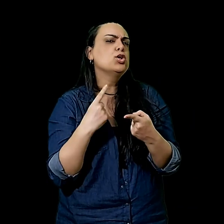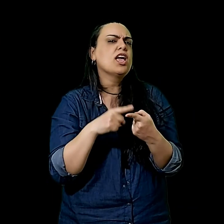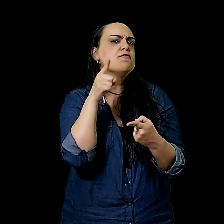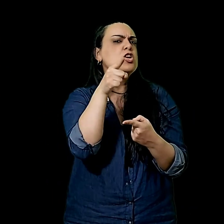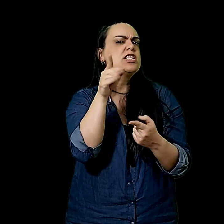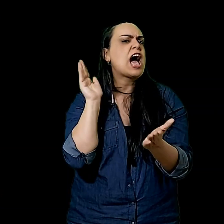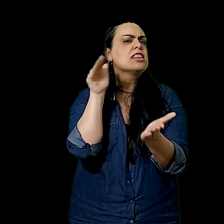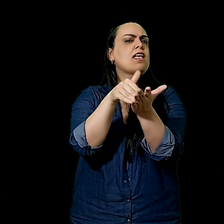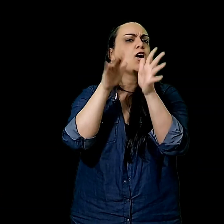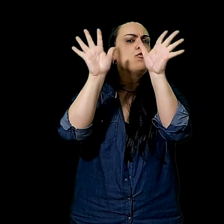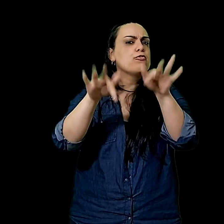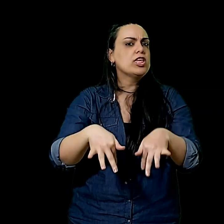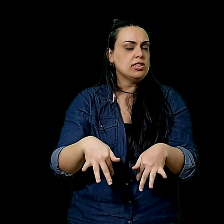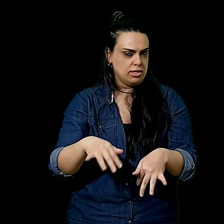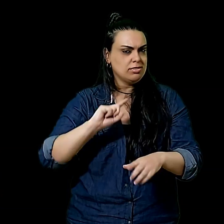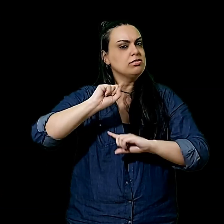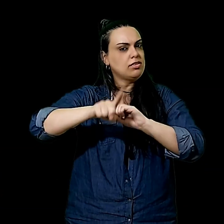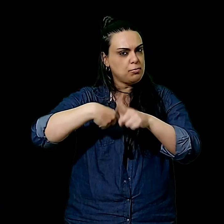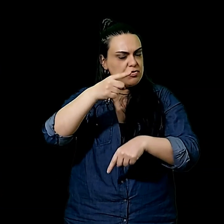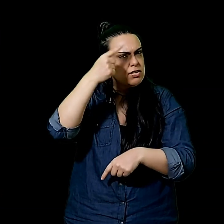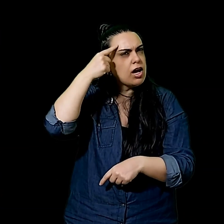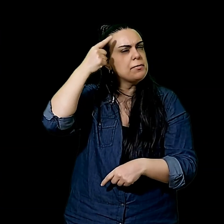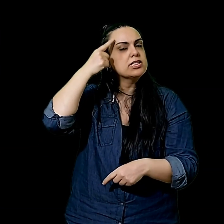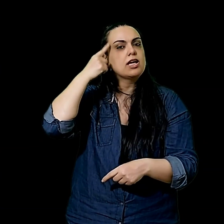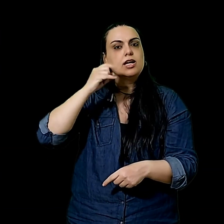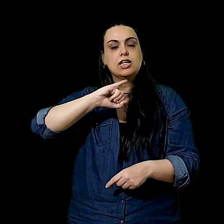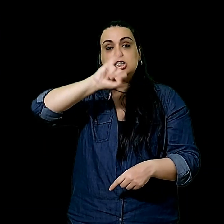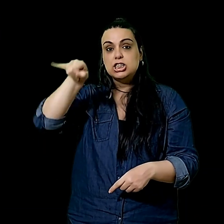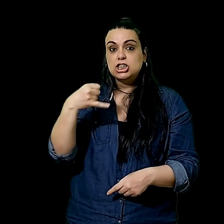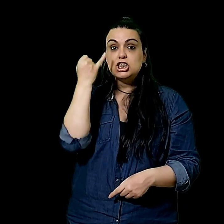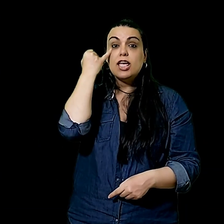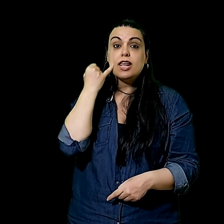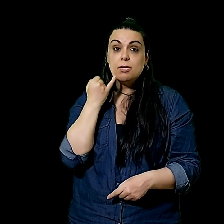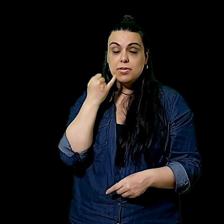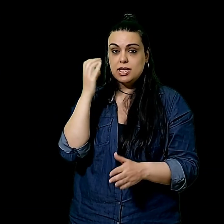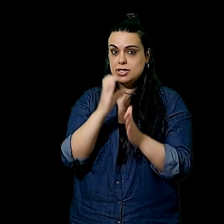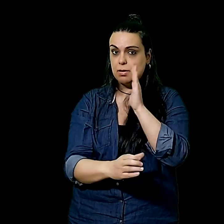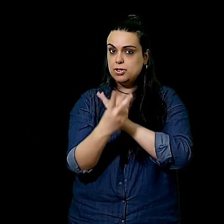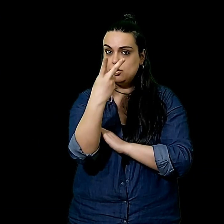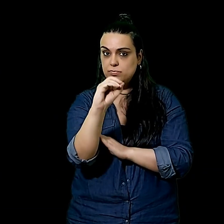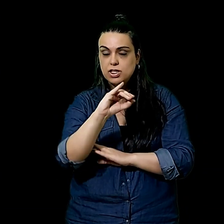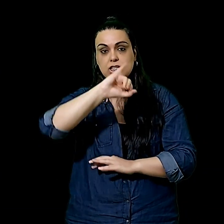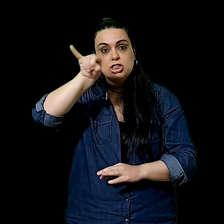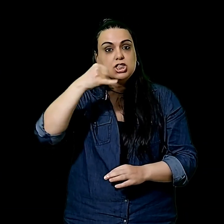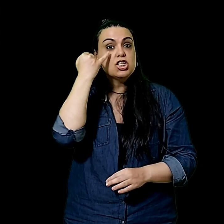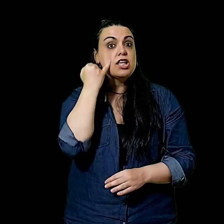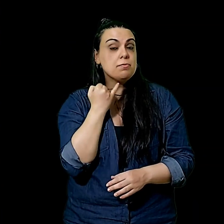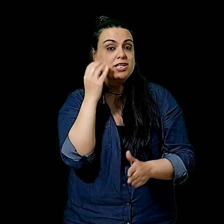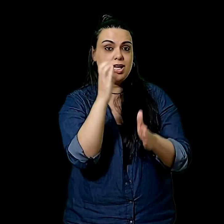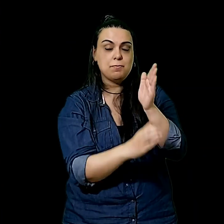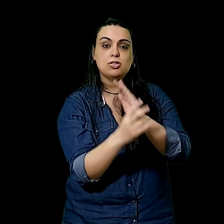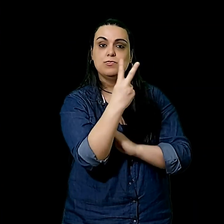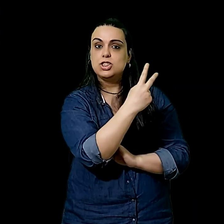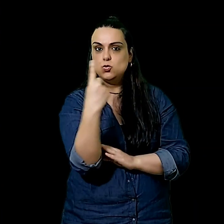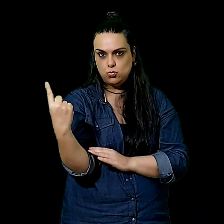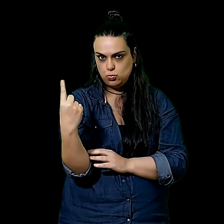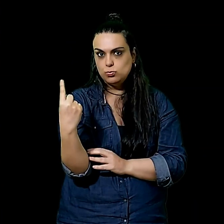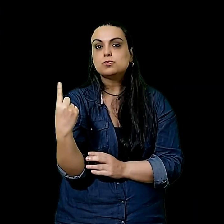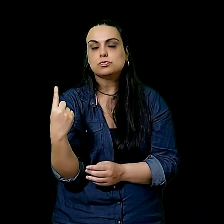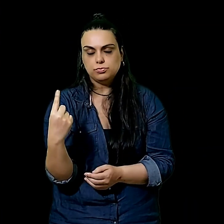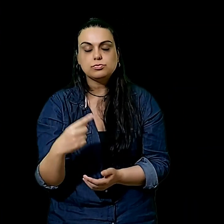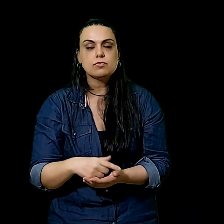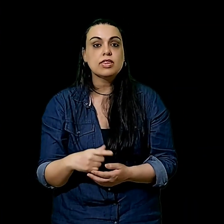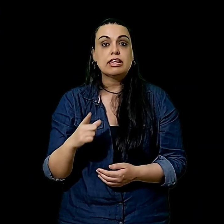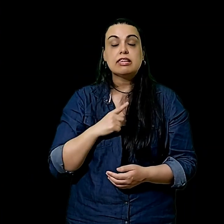você vai até o fim. Depois você vai meditar Jeremias capítulo 20 e Jeremias capítulo 21.